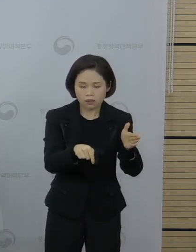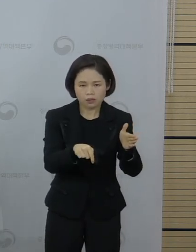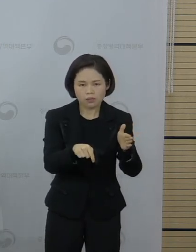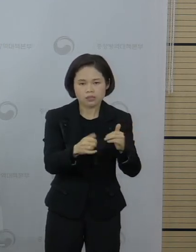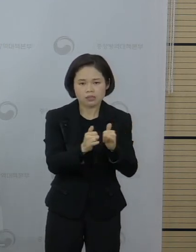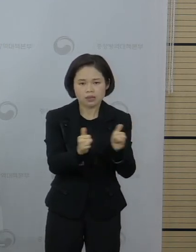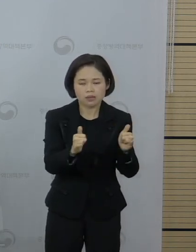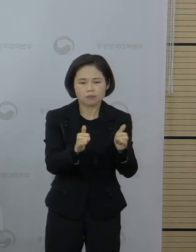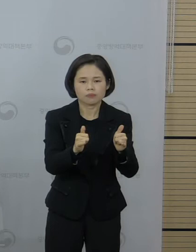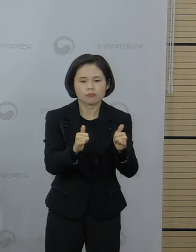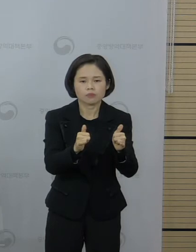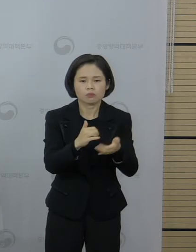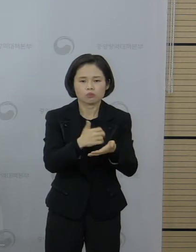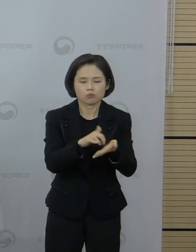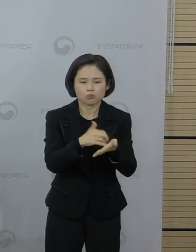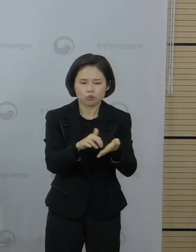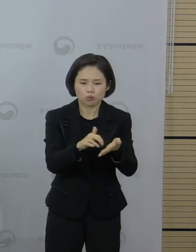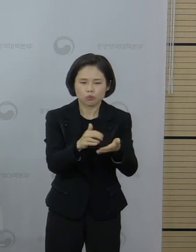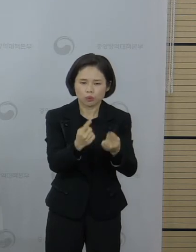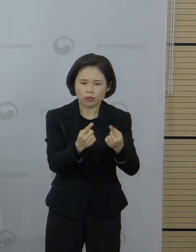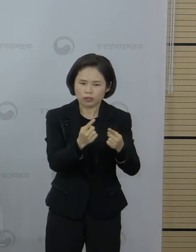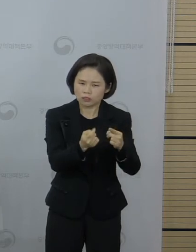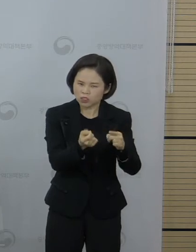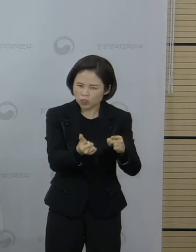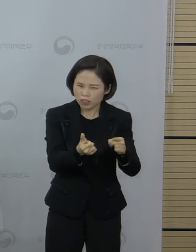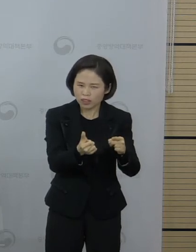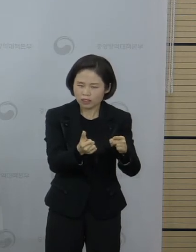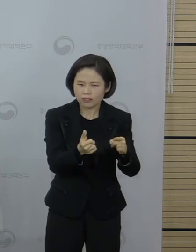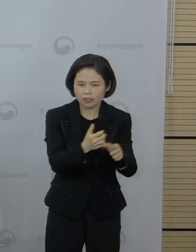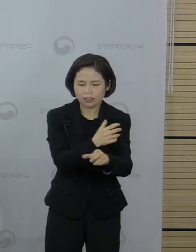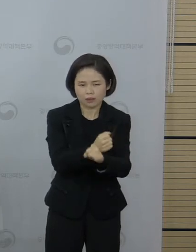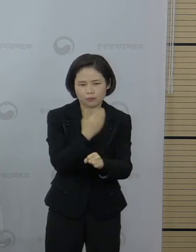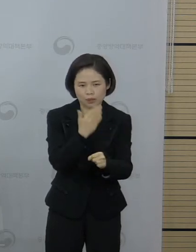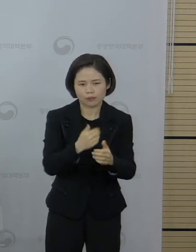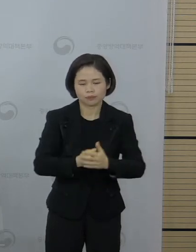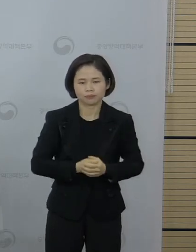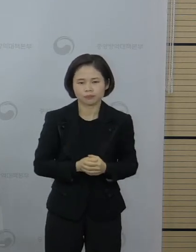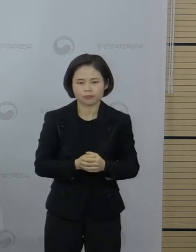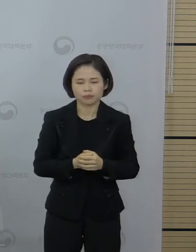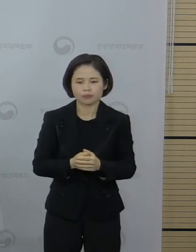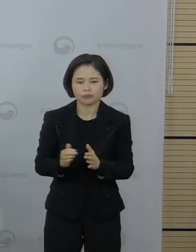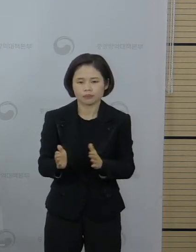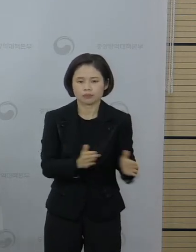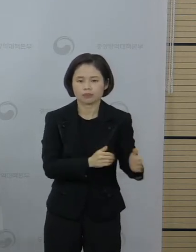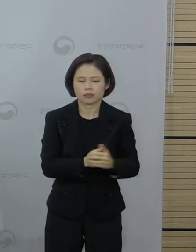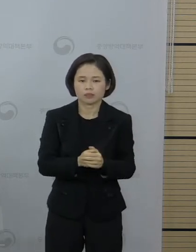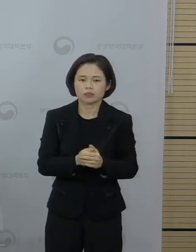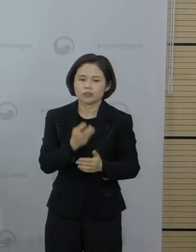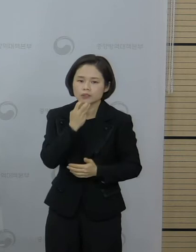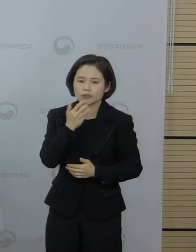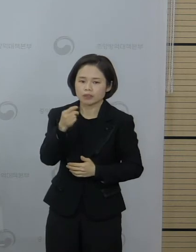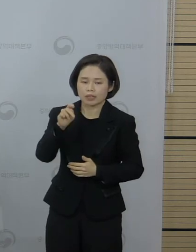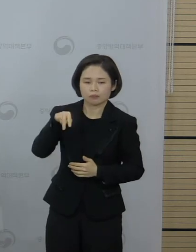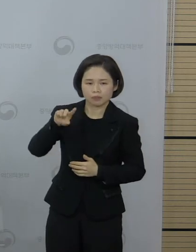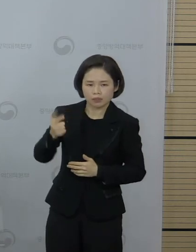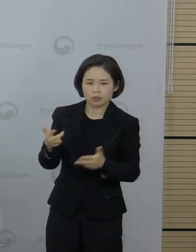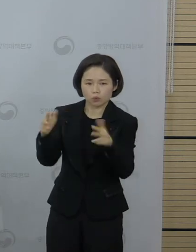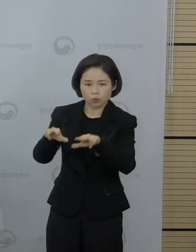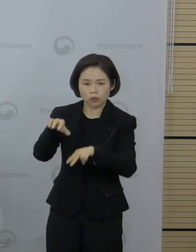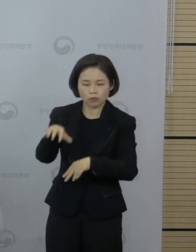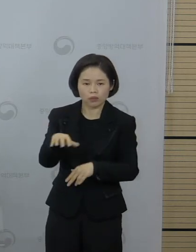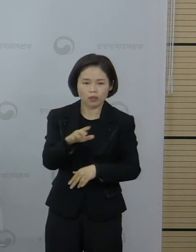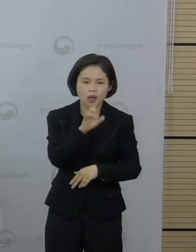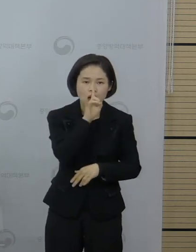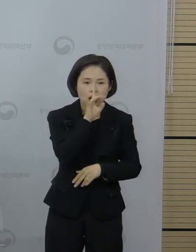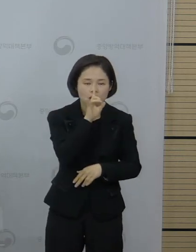인원은 숙박할 수 없게 됩니다. 또한 서울의 남산공원, 강릉의